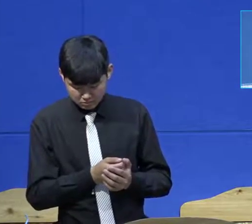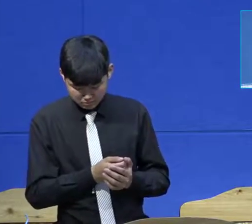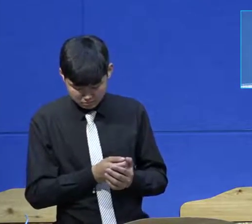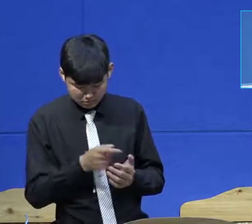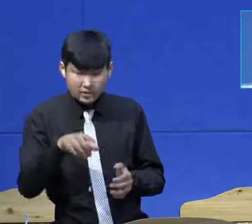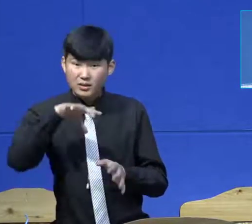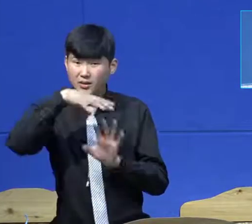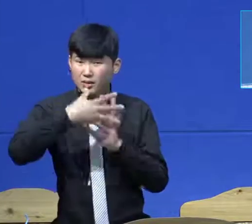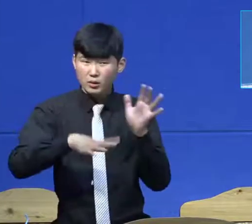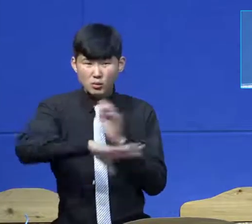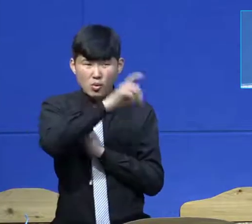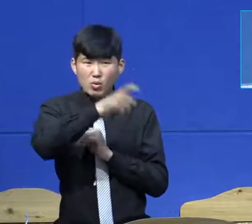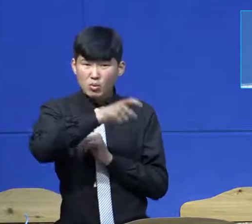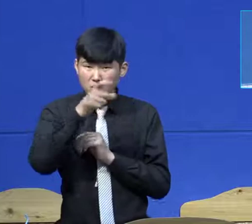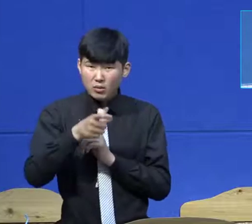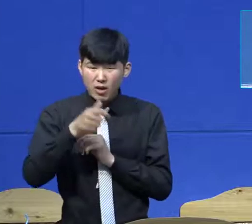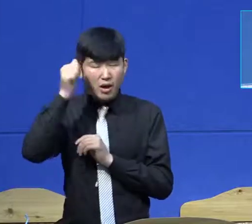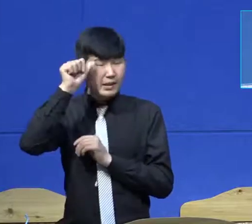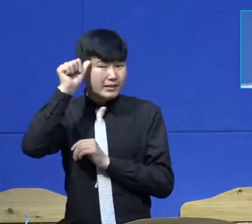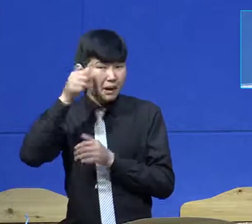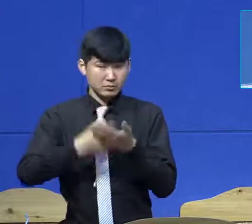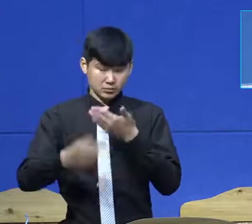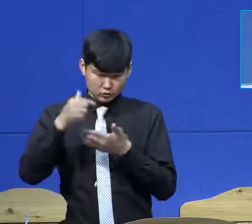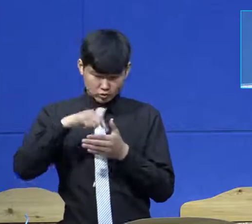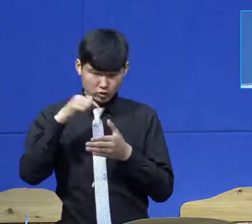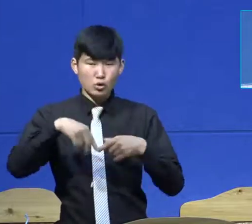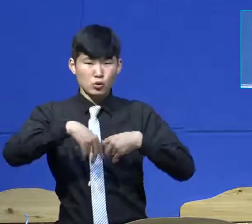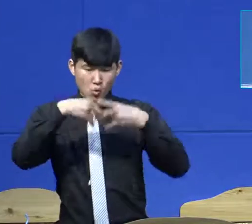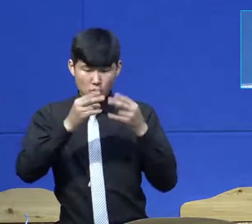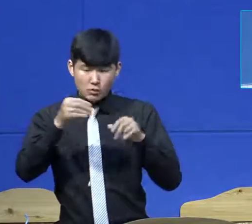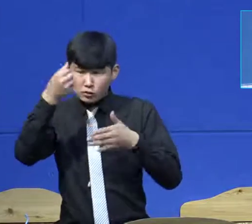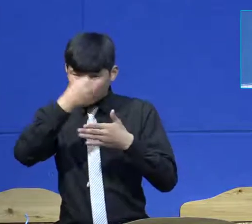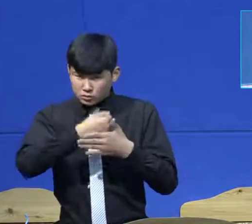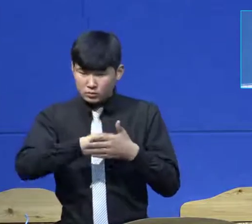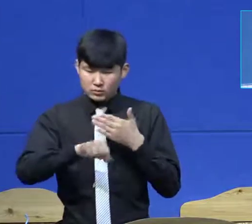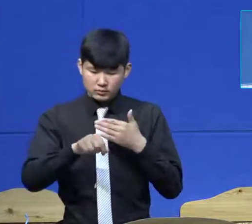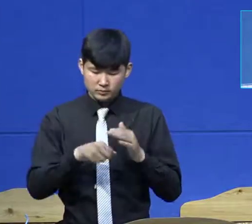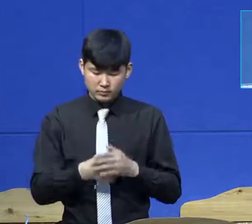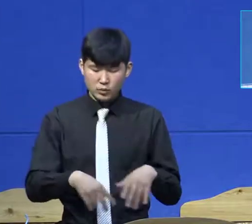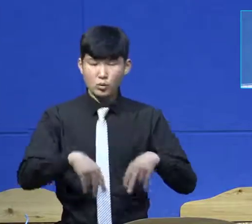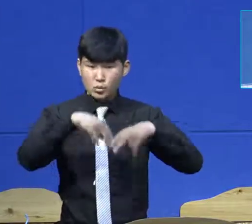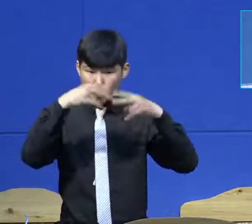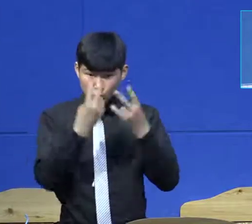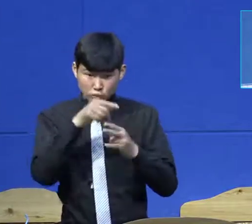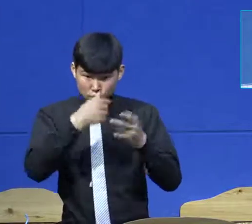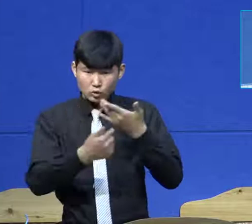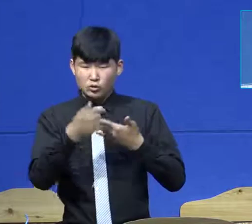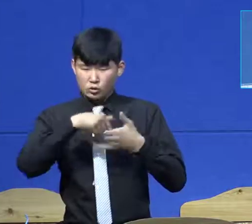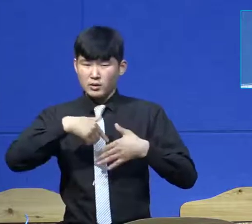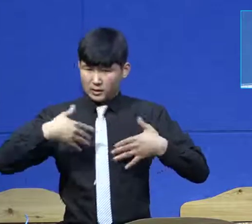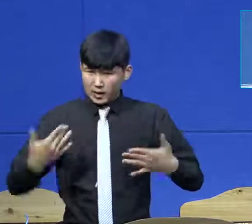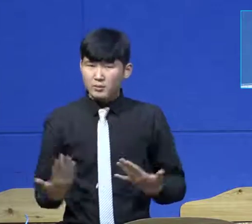Энэ дэлхий дээрх бүх хүмүүс Адам дотор нүгэлтэн болж төрөөд нүгэлт дотроо амьдарцгааж